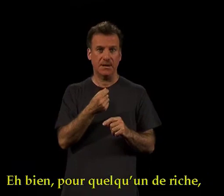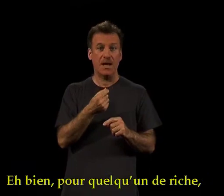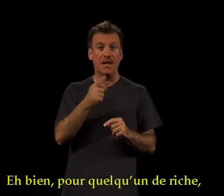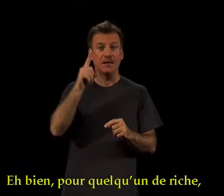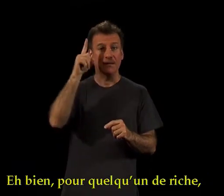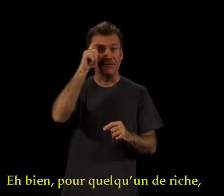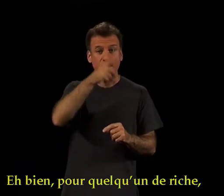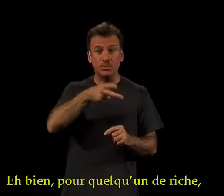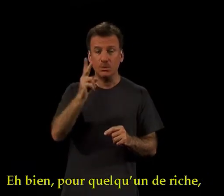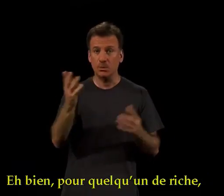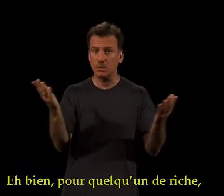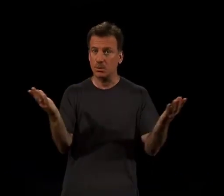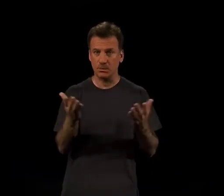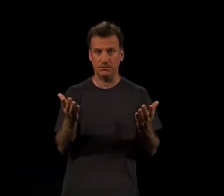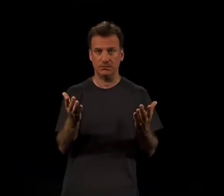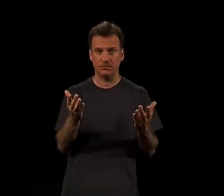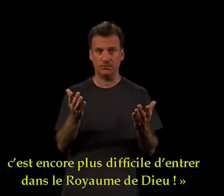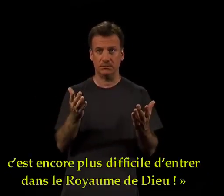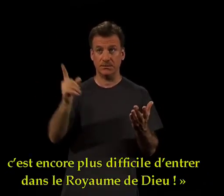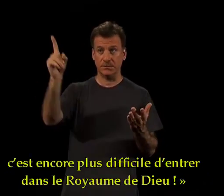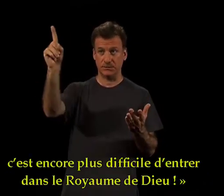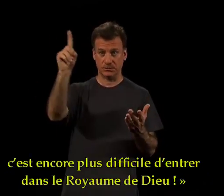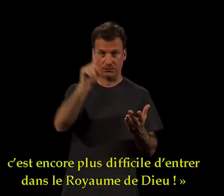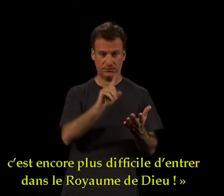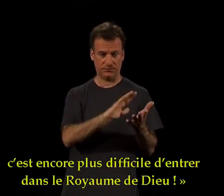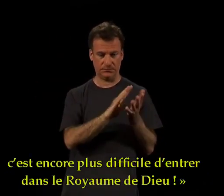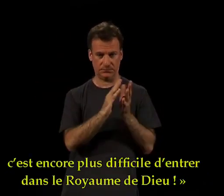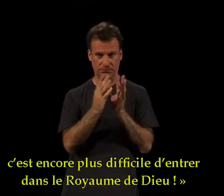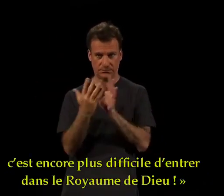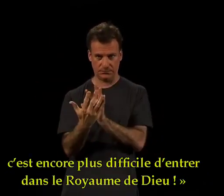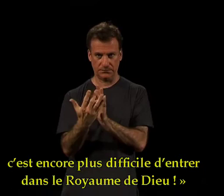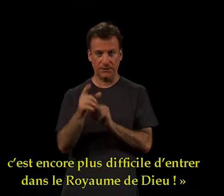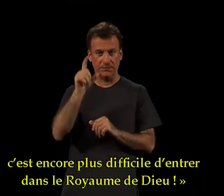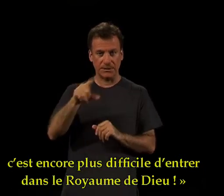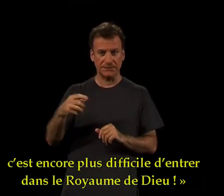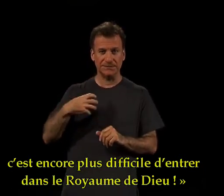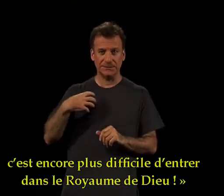Eh bien, pour quelqu'un de riche, c'est encore plus difficile d'entrer dans le royaume de Dieu.